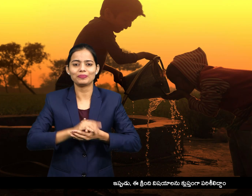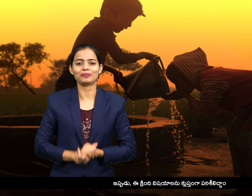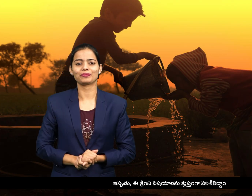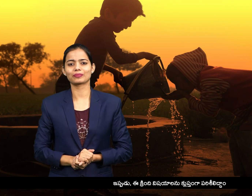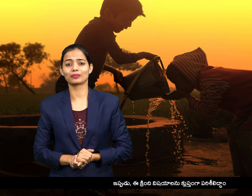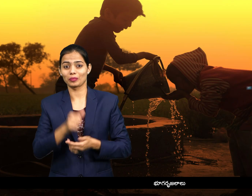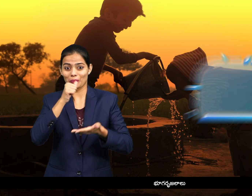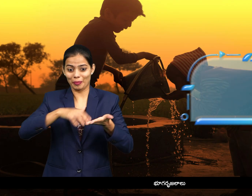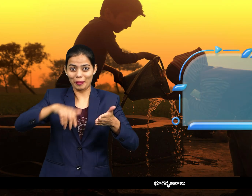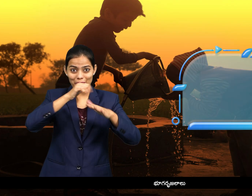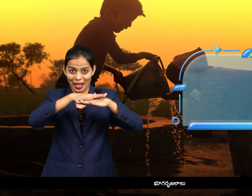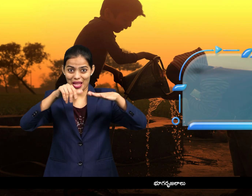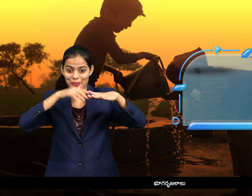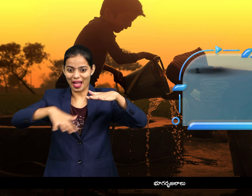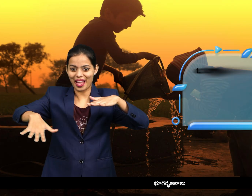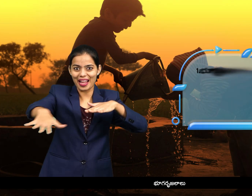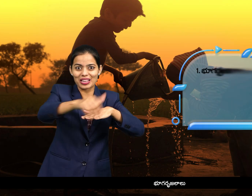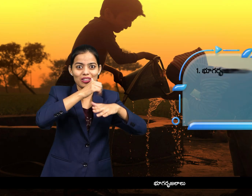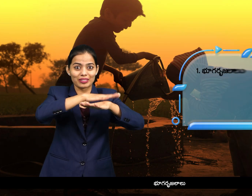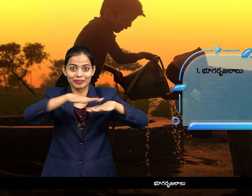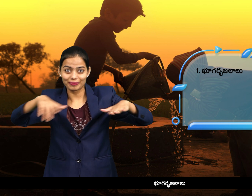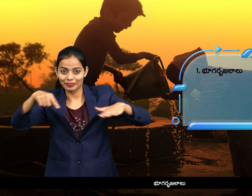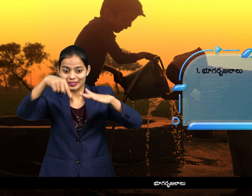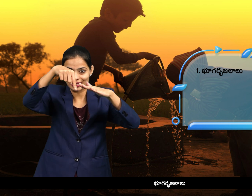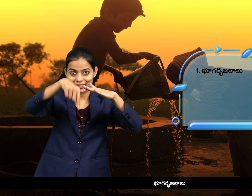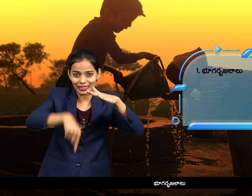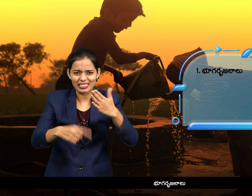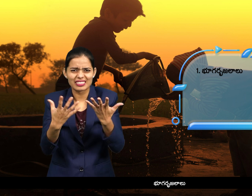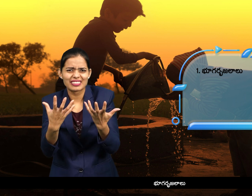పరిశీలిద్దాం. భూగర్భ జలాలు,